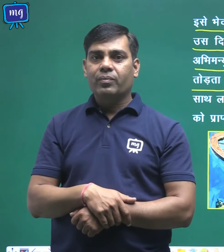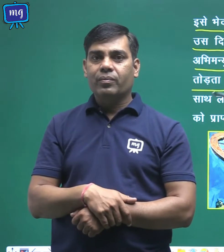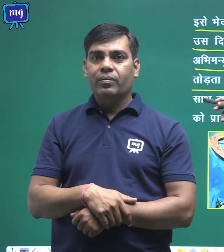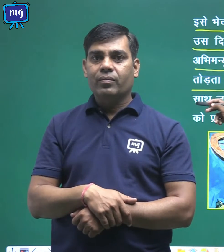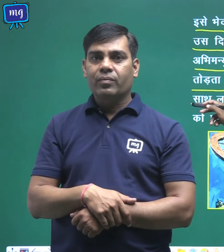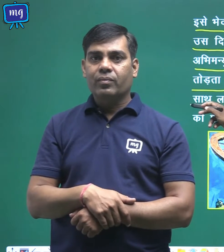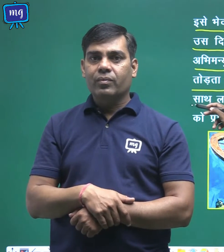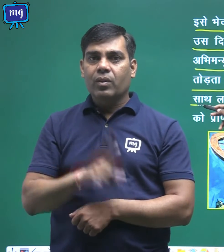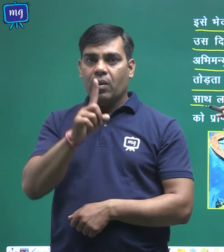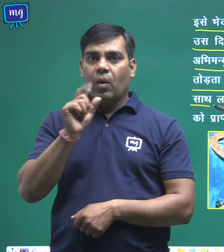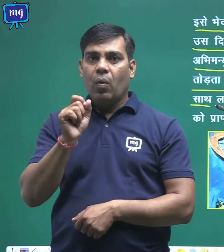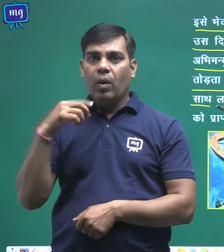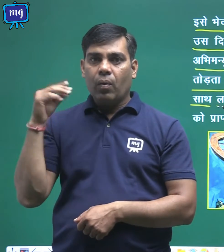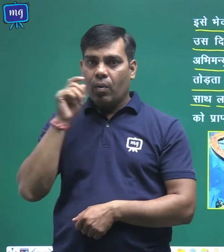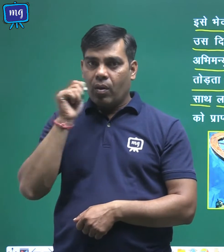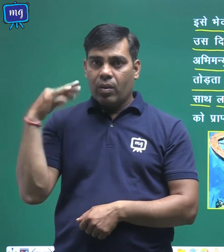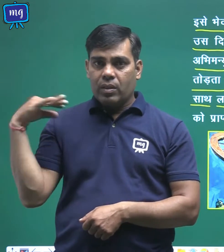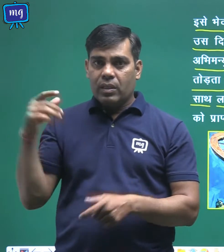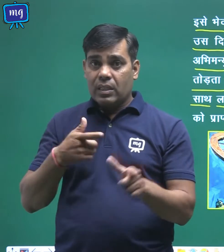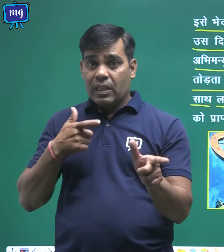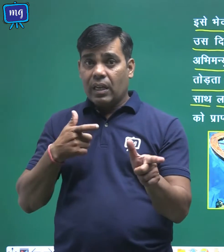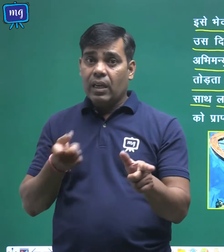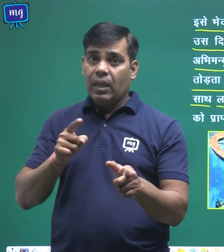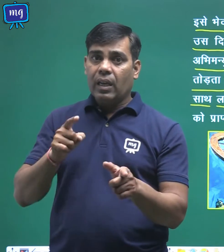कौरव सेना के साथ